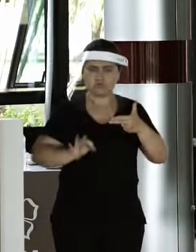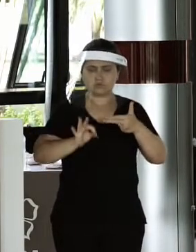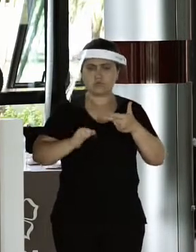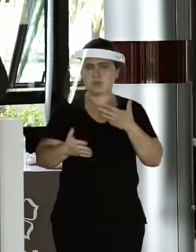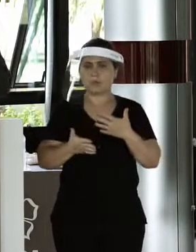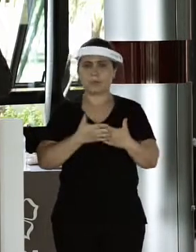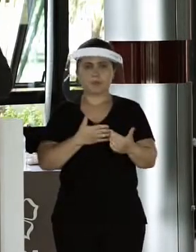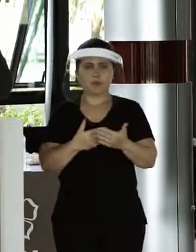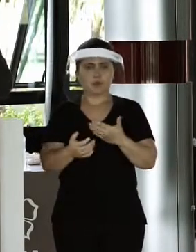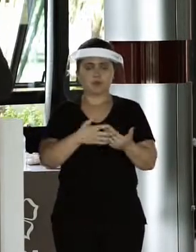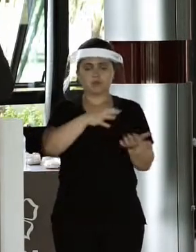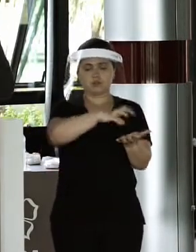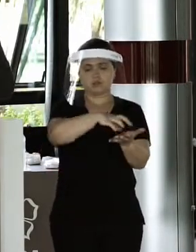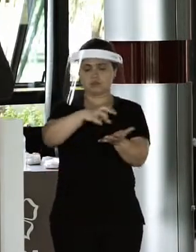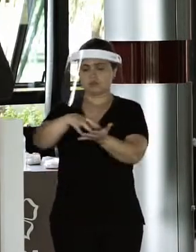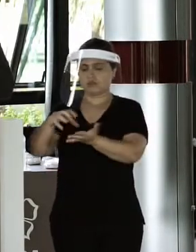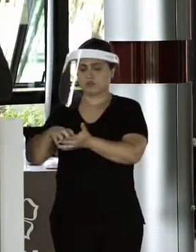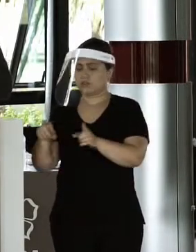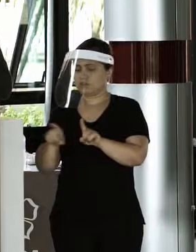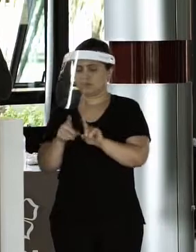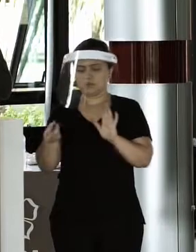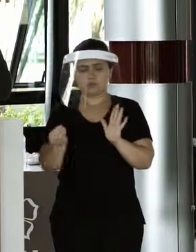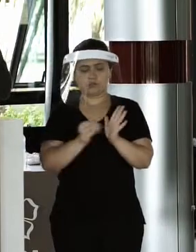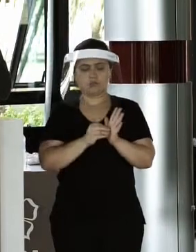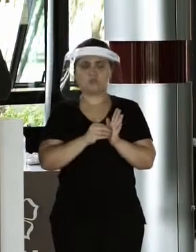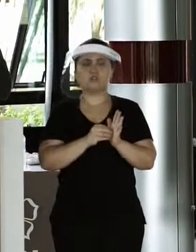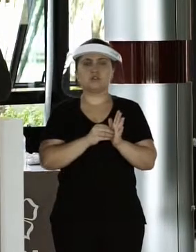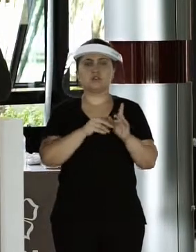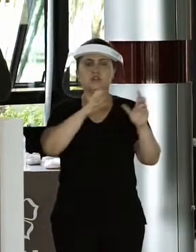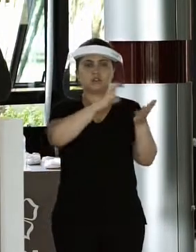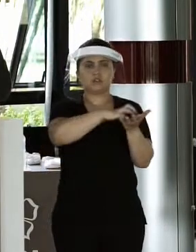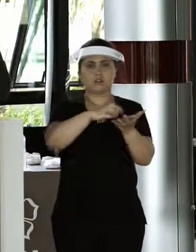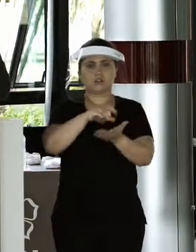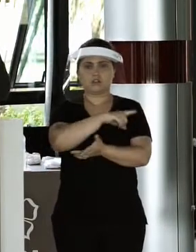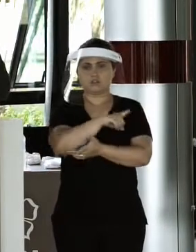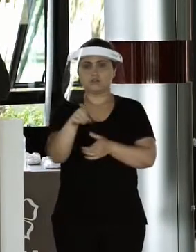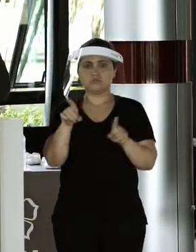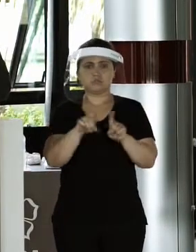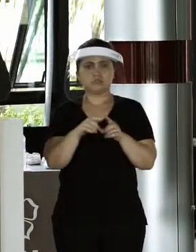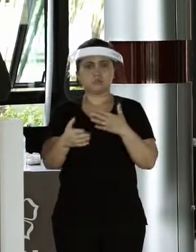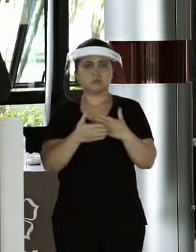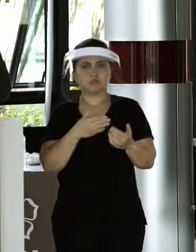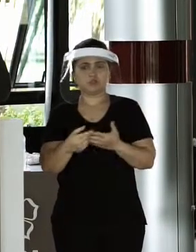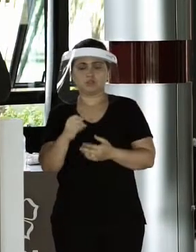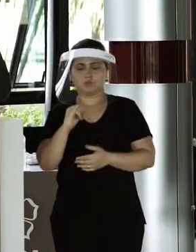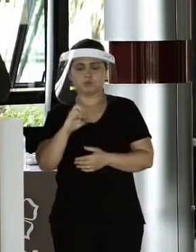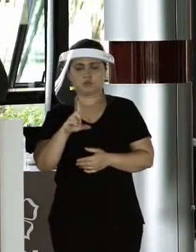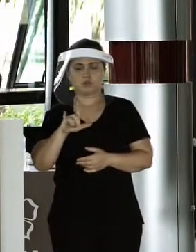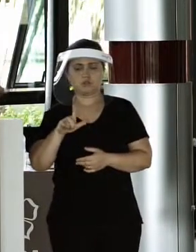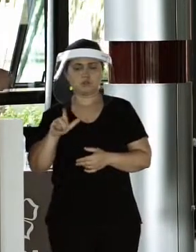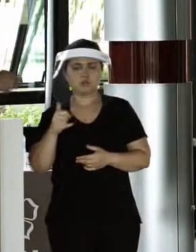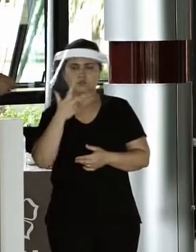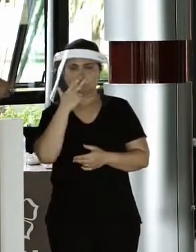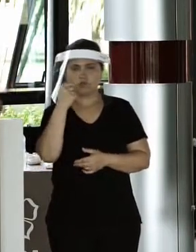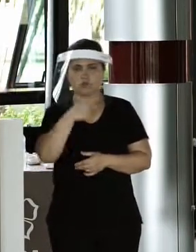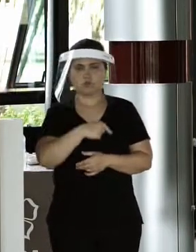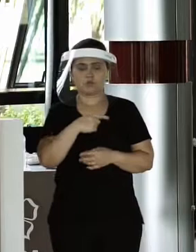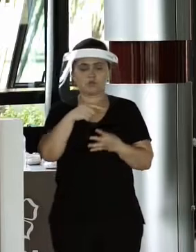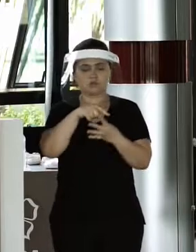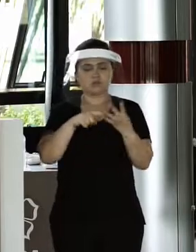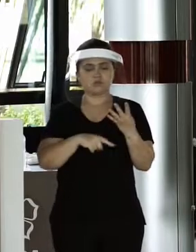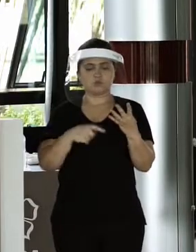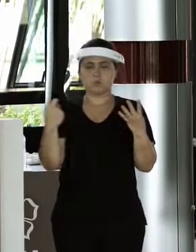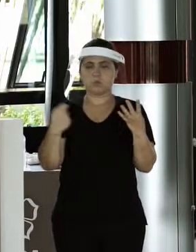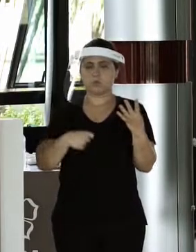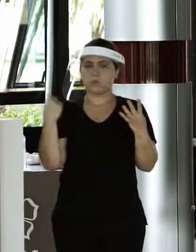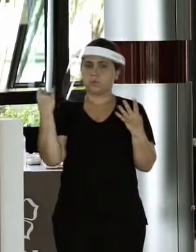é independente da área, isso também vai se aplicar às áreas de vocês, independente da área civil aqui. Tá? Esses 4 pilares eles